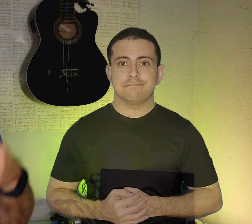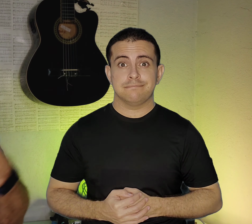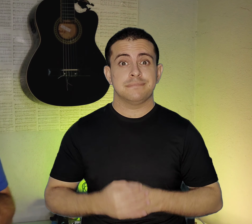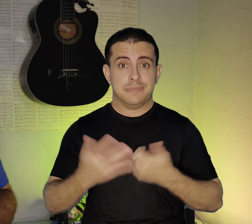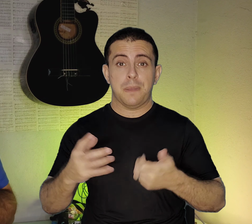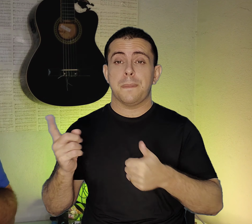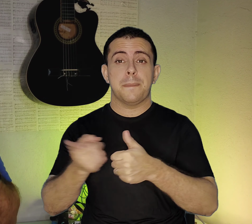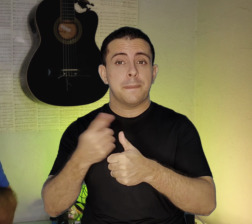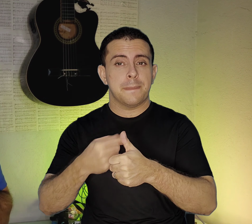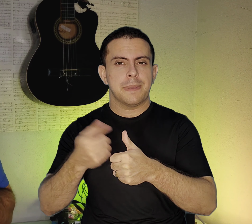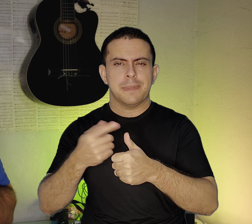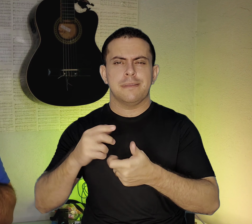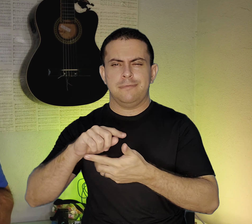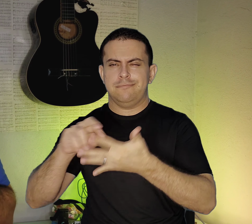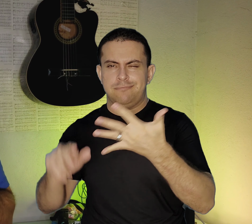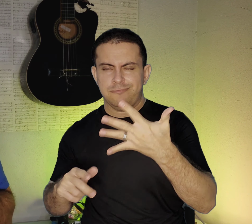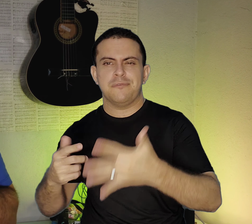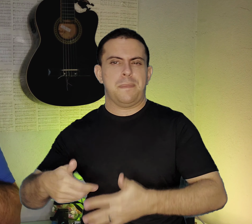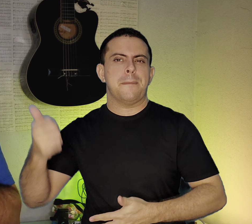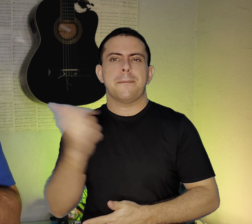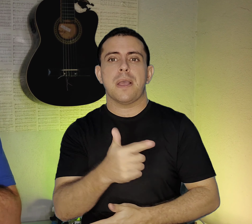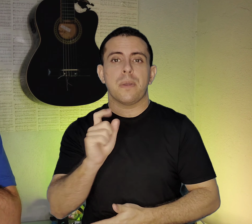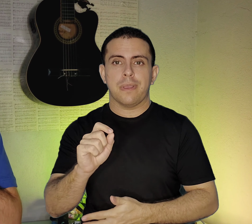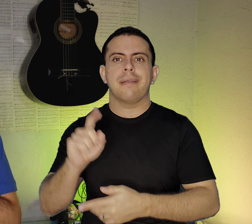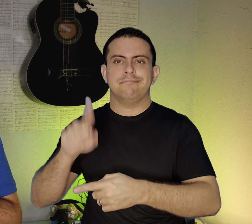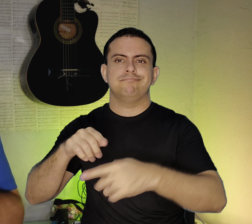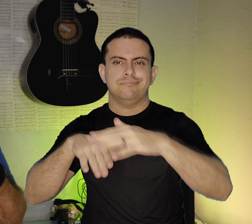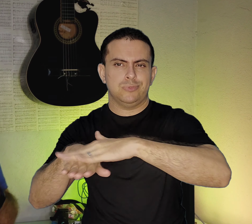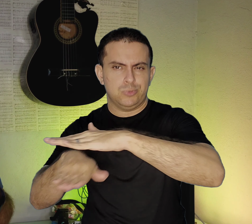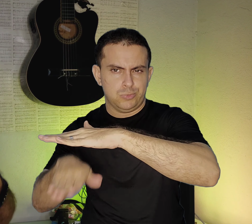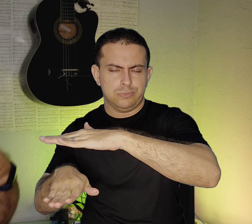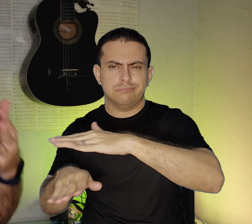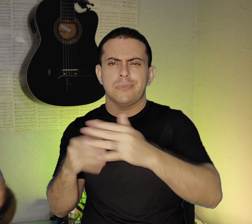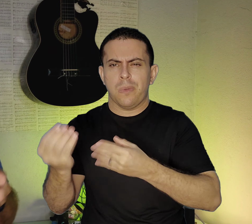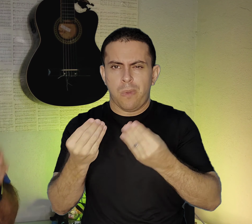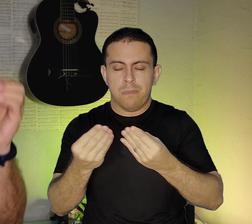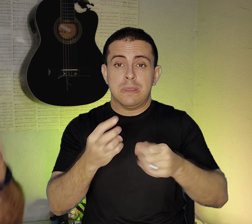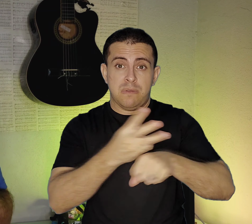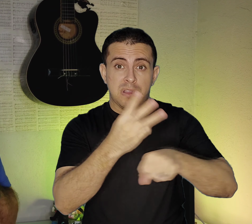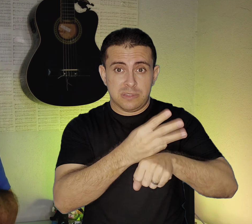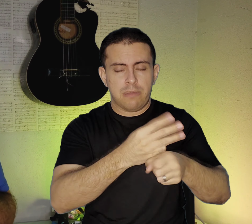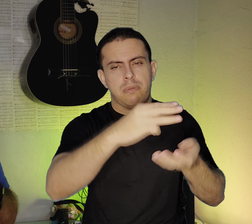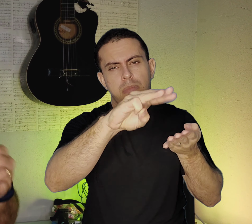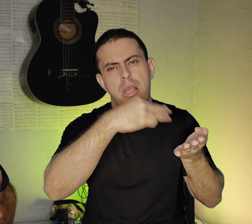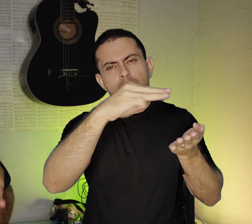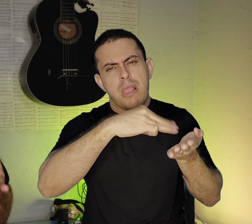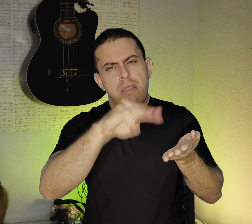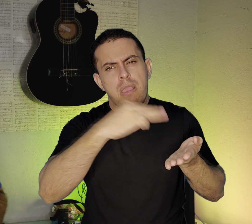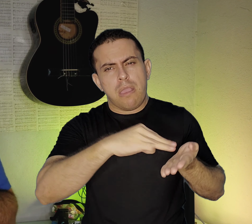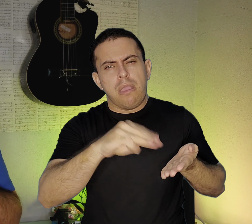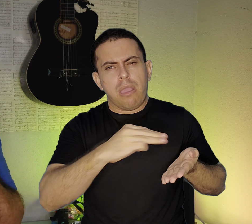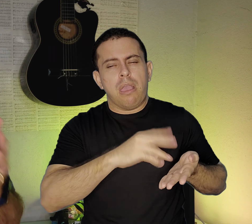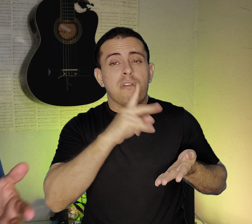Então a primeira dessas vantagens que eu gosto muito é o armazenamento Como assim? O WhatsApp, tudo que você recebe vai